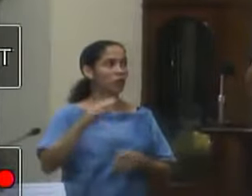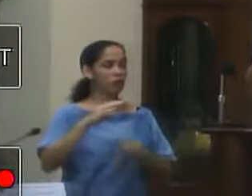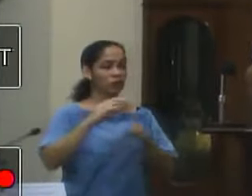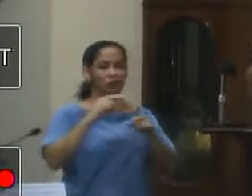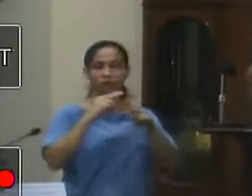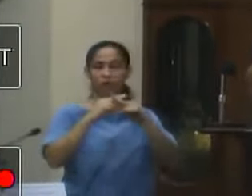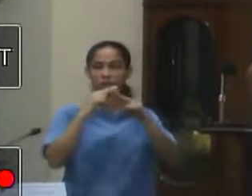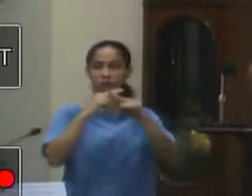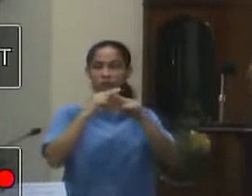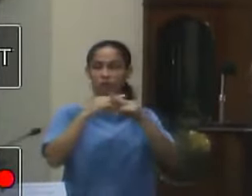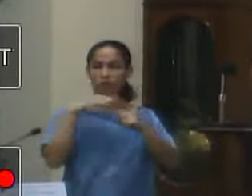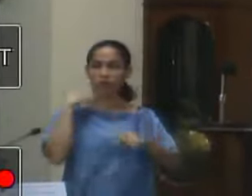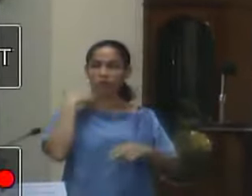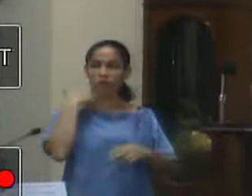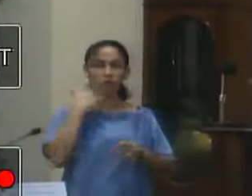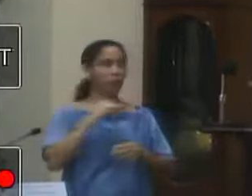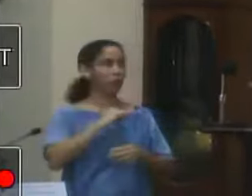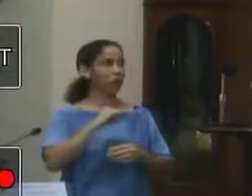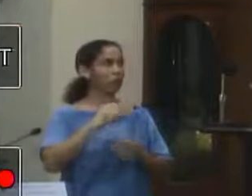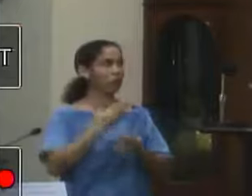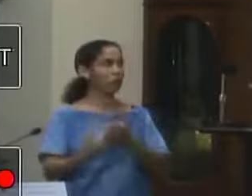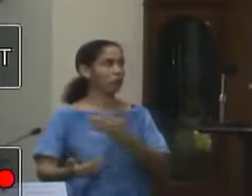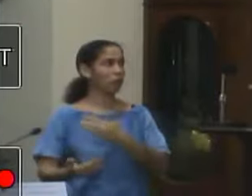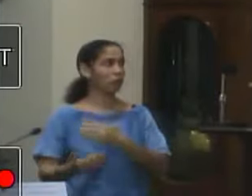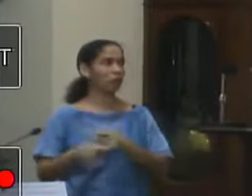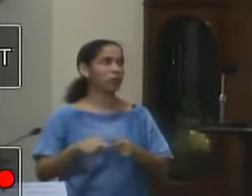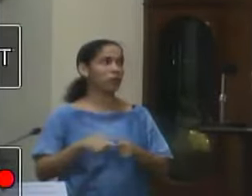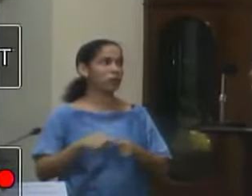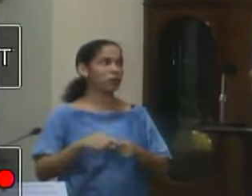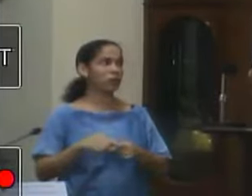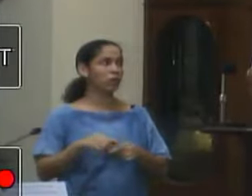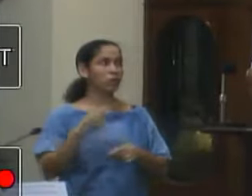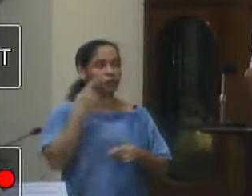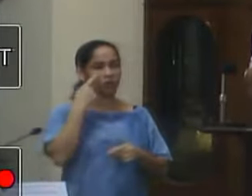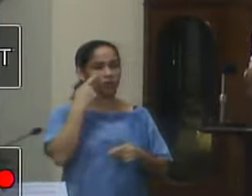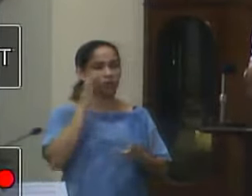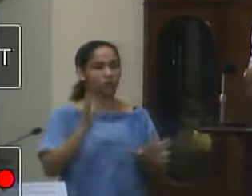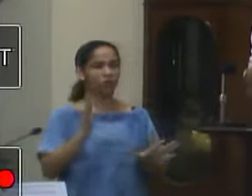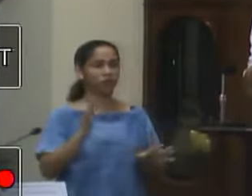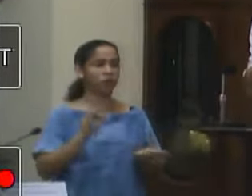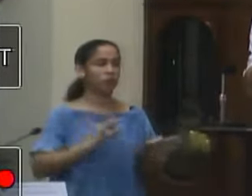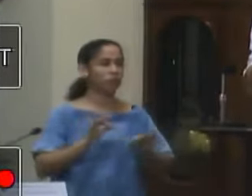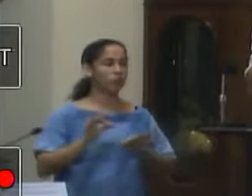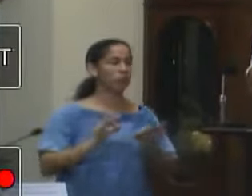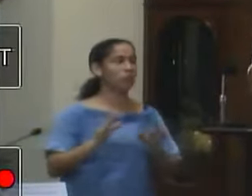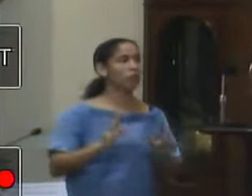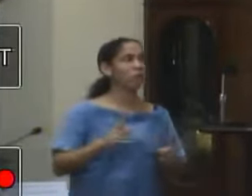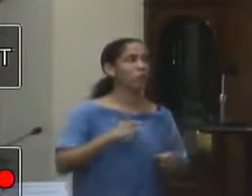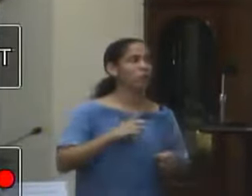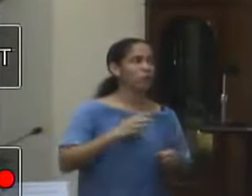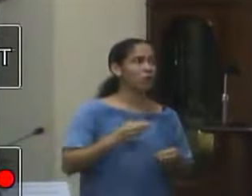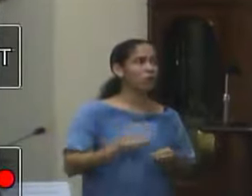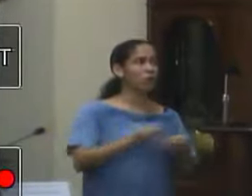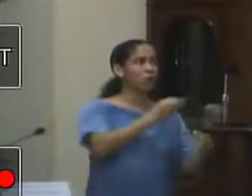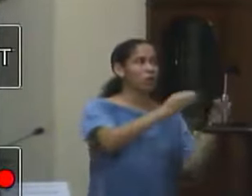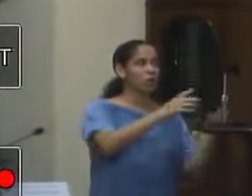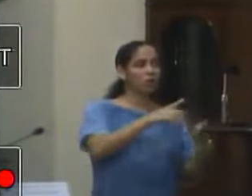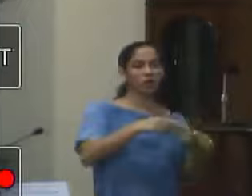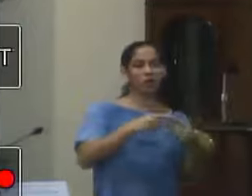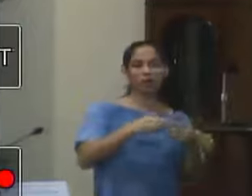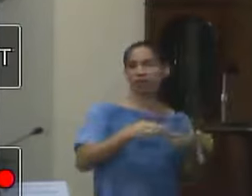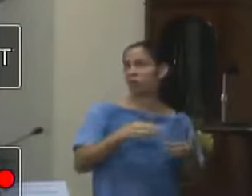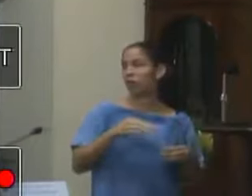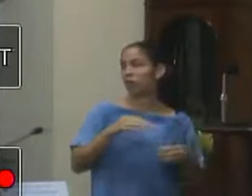Econômica Federal. E se te perder a objetividade do projeto, tem que se devolver o dinheiro aos